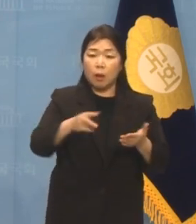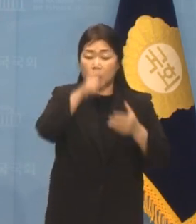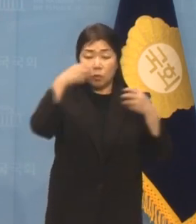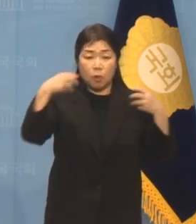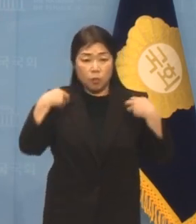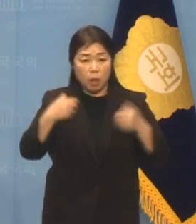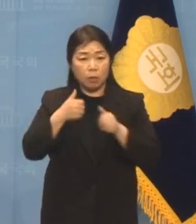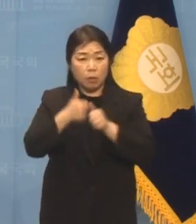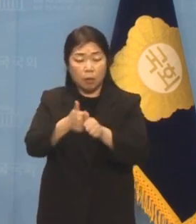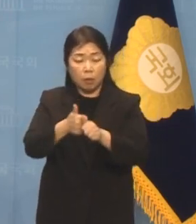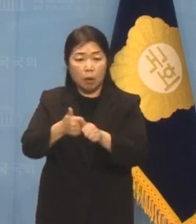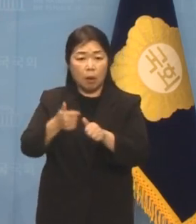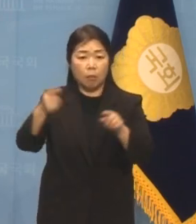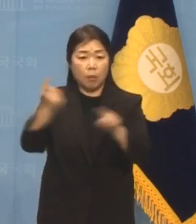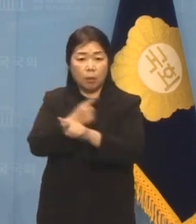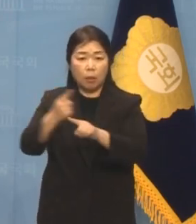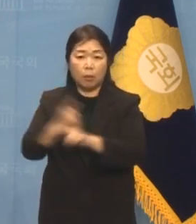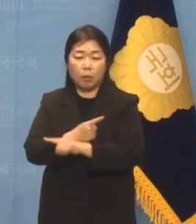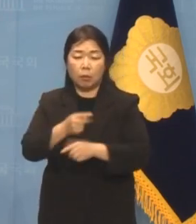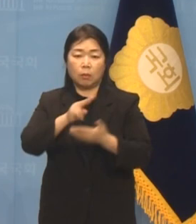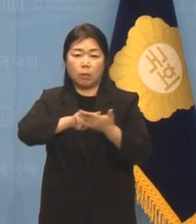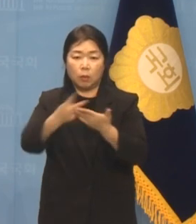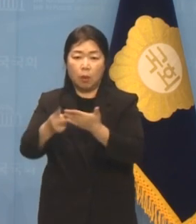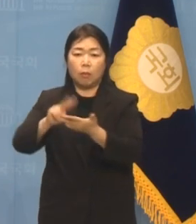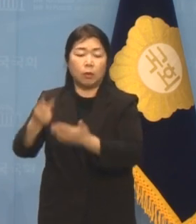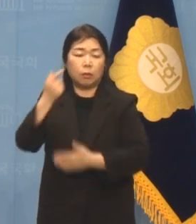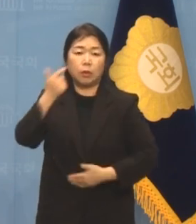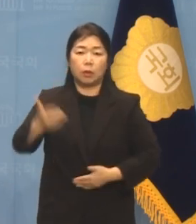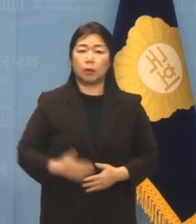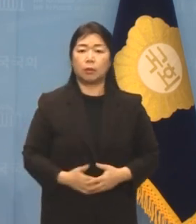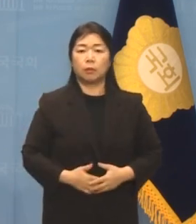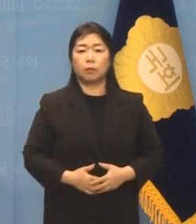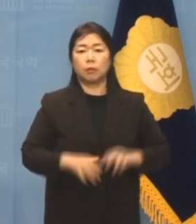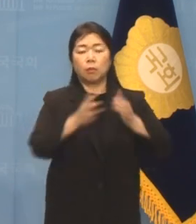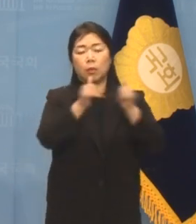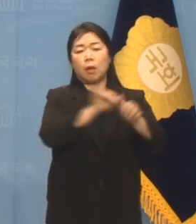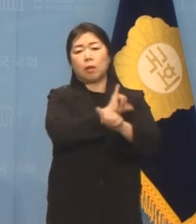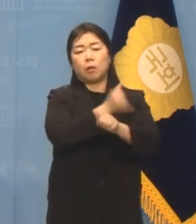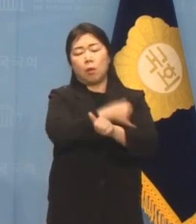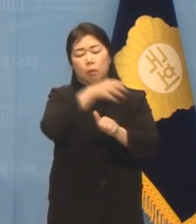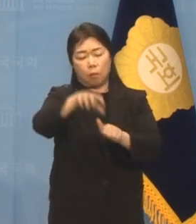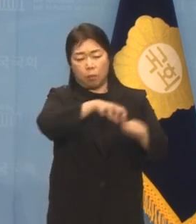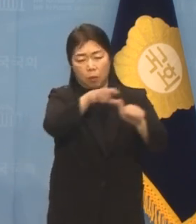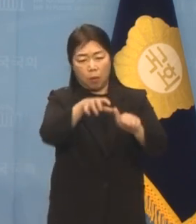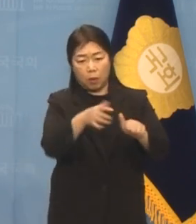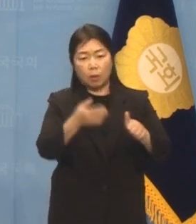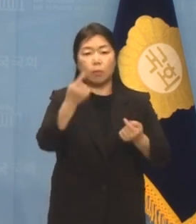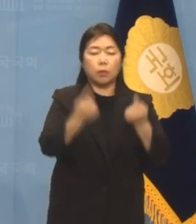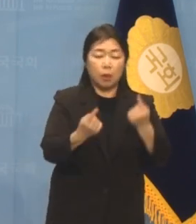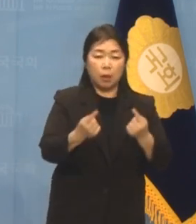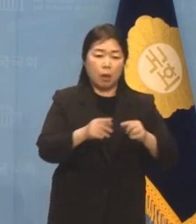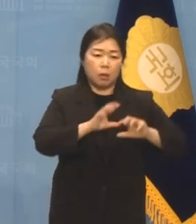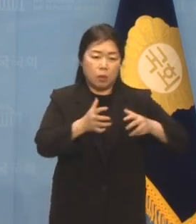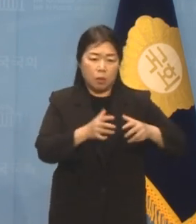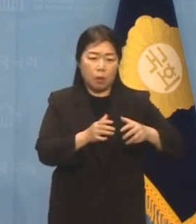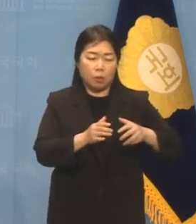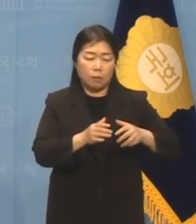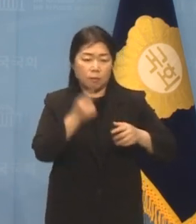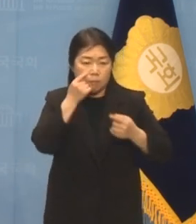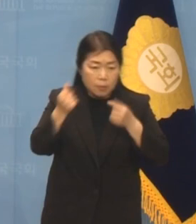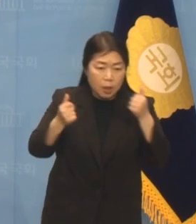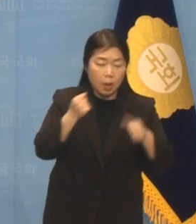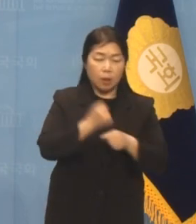달라질 일입니까 국민의 인권을 보호하는데 앞장서기 보다 정권의 거수기